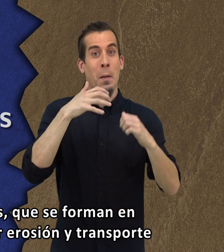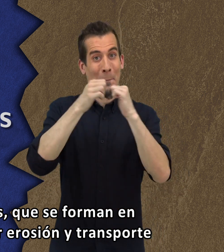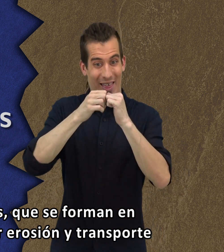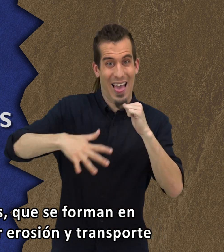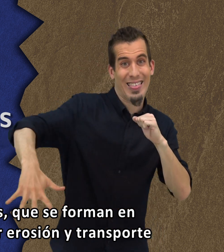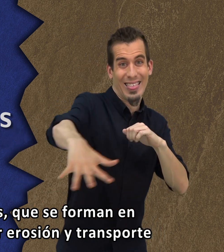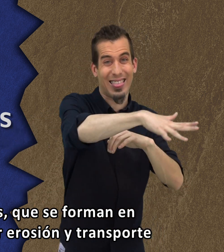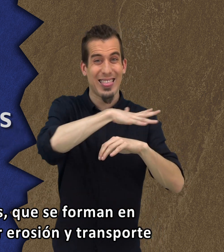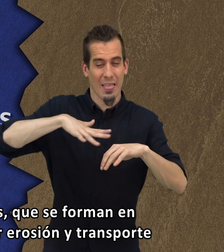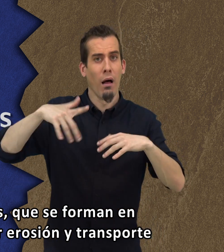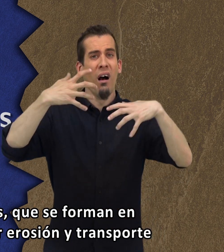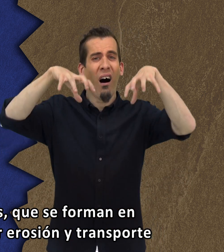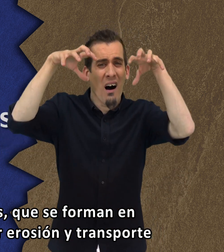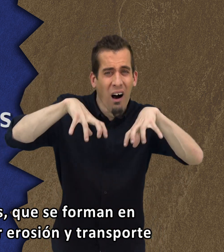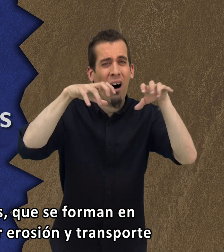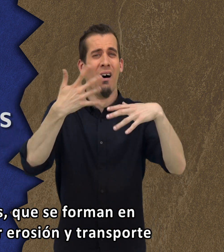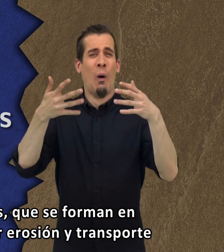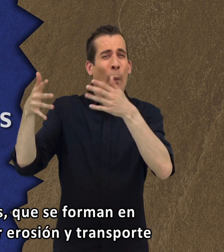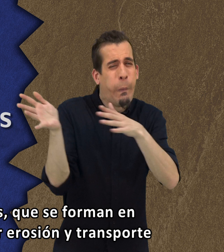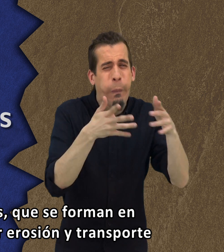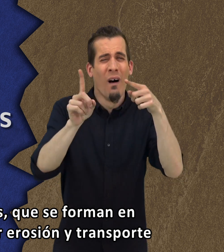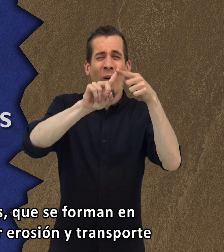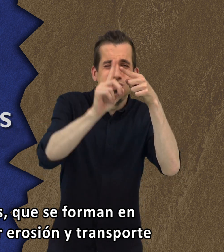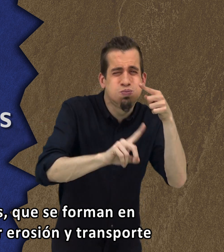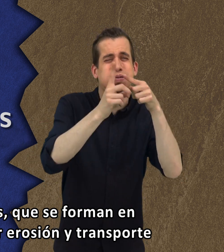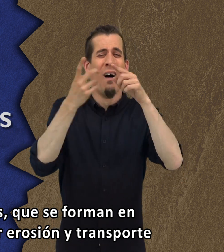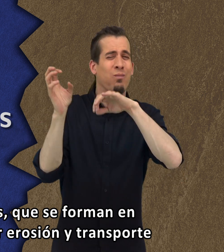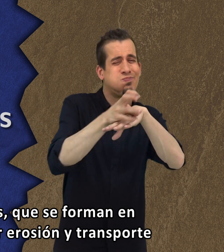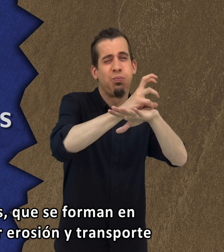que se forman en la superficie por erosión y transporte